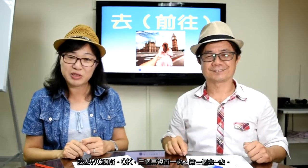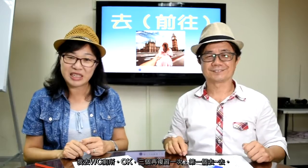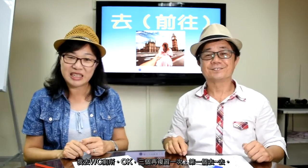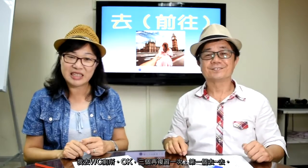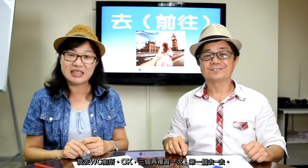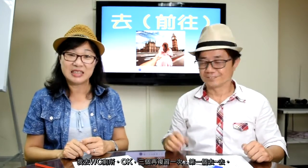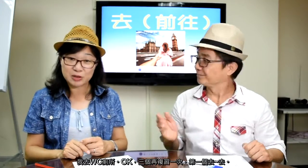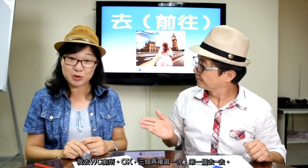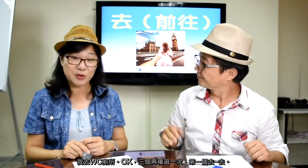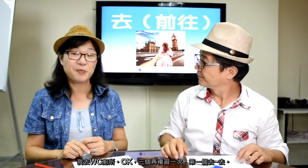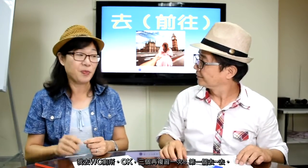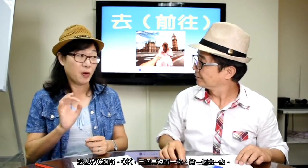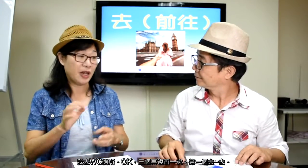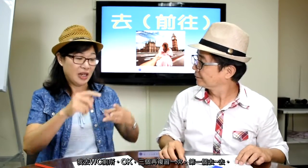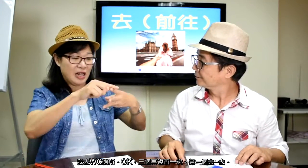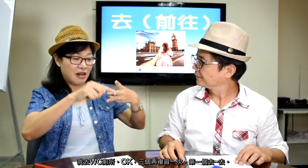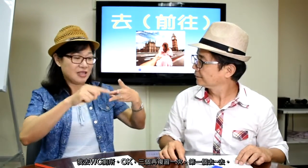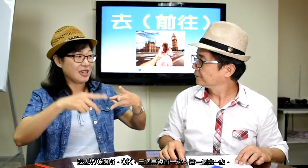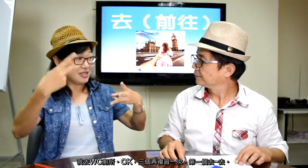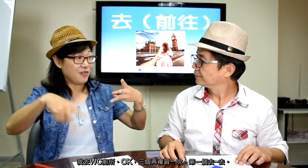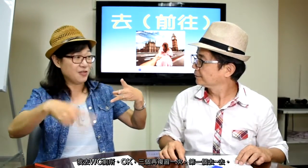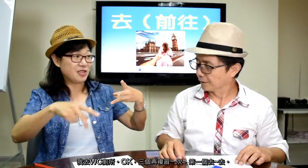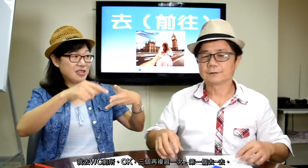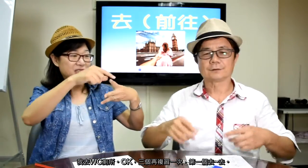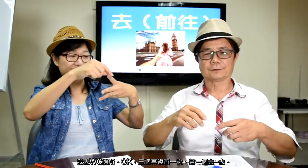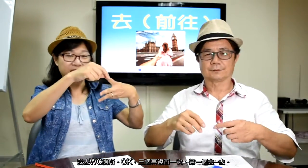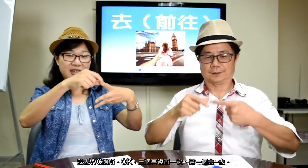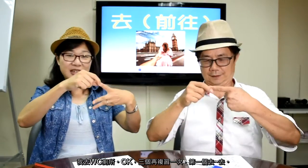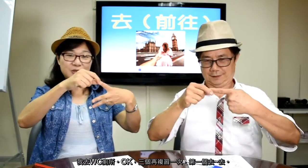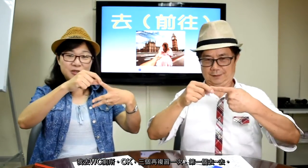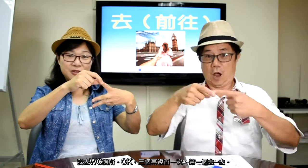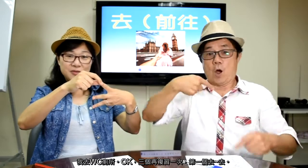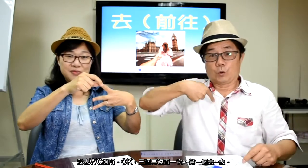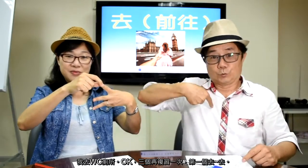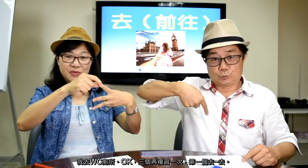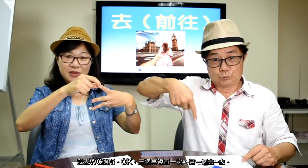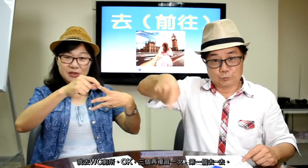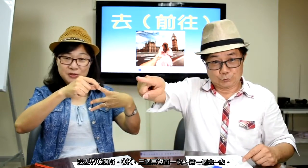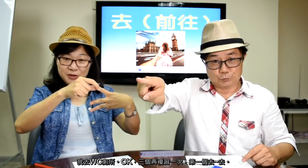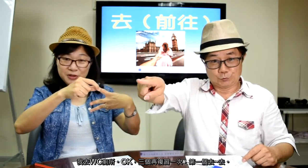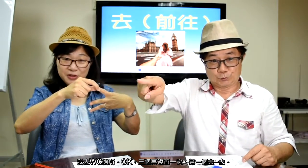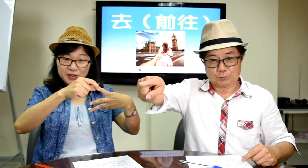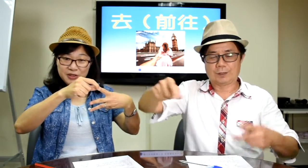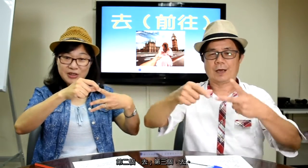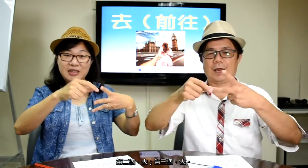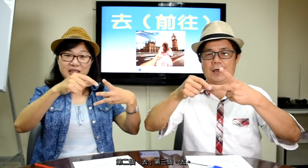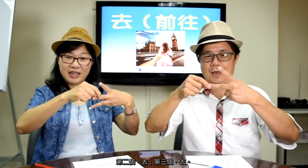WC 厕所。 OK， 好，三个再复习一次。第一个去，第二